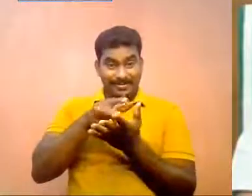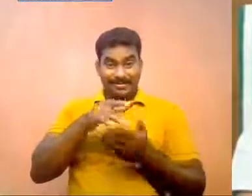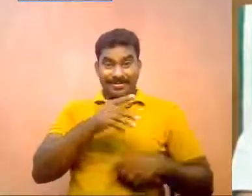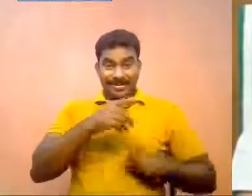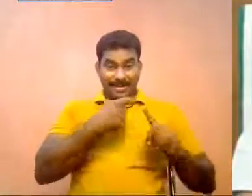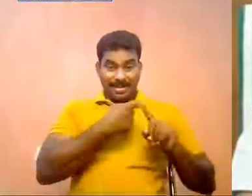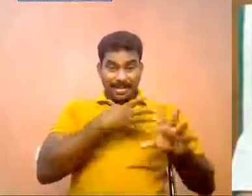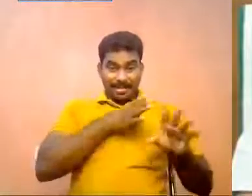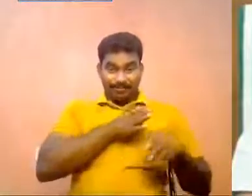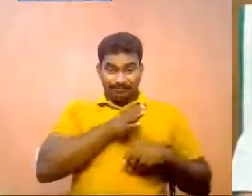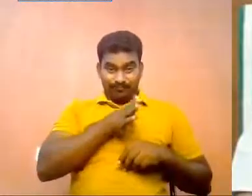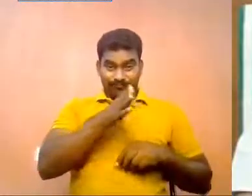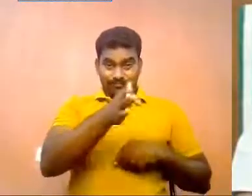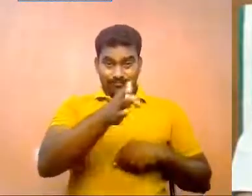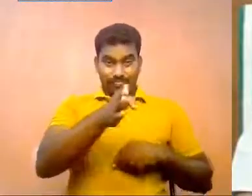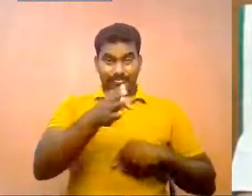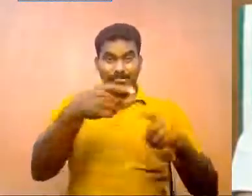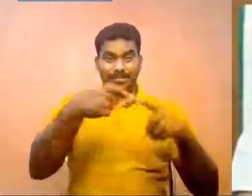പൂർണ്ണമായും അടക്കുന്ന